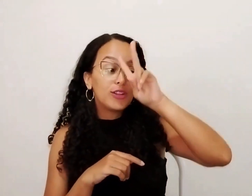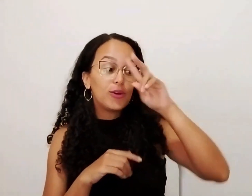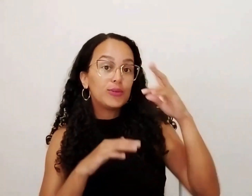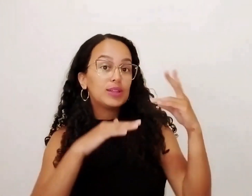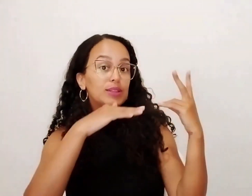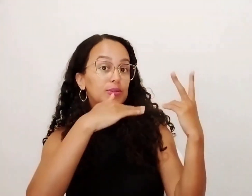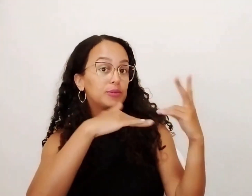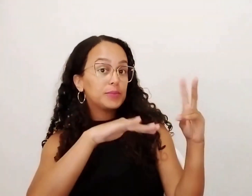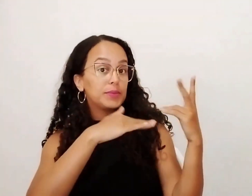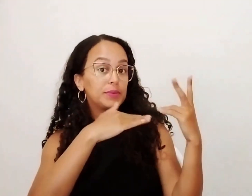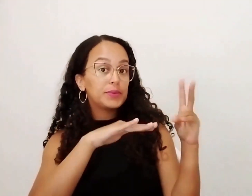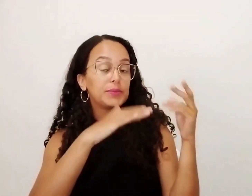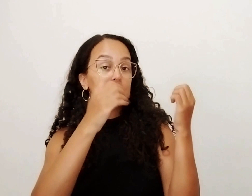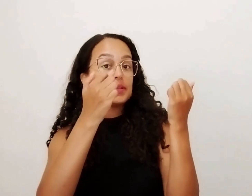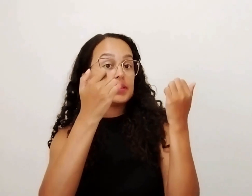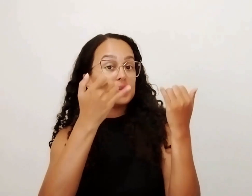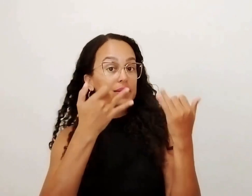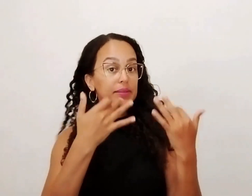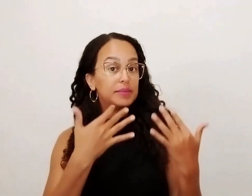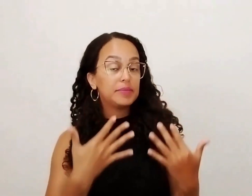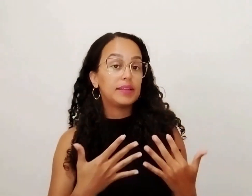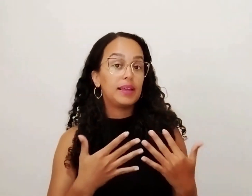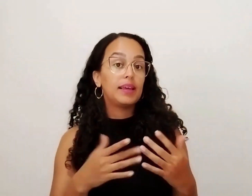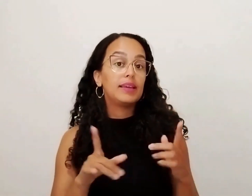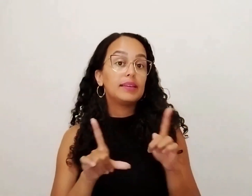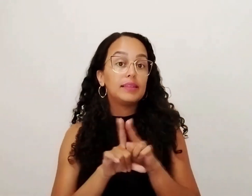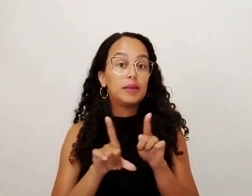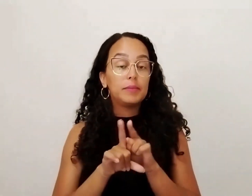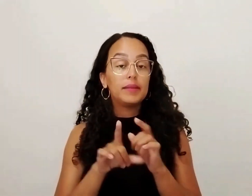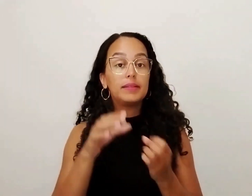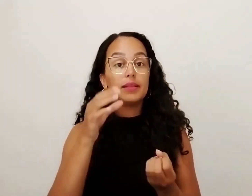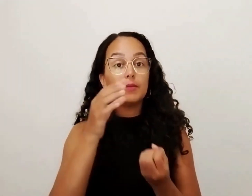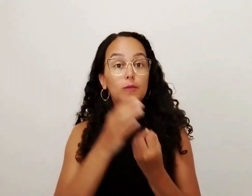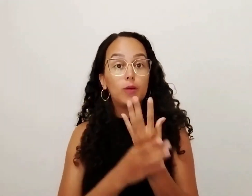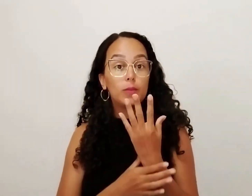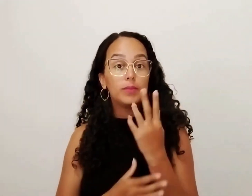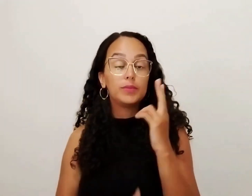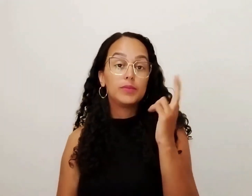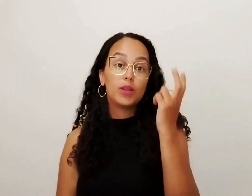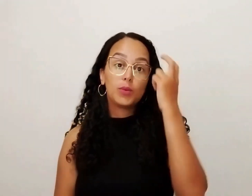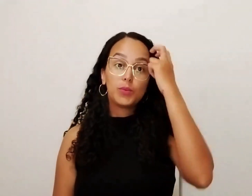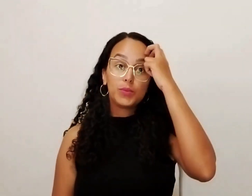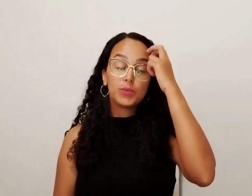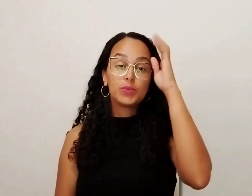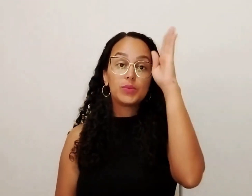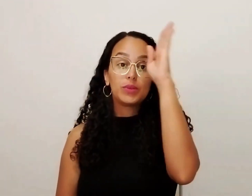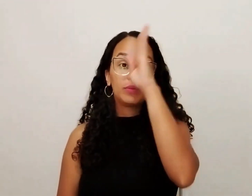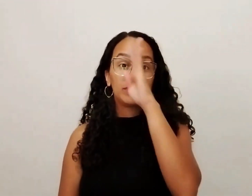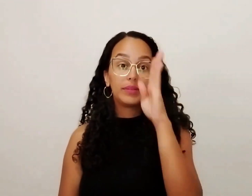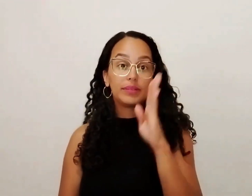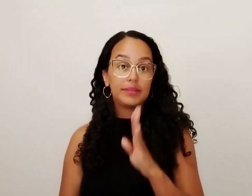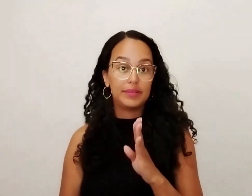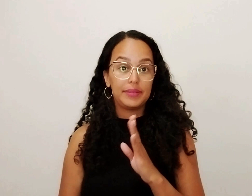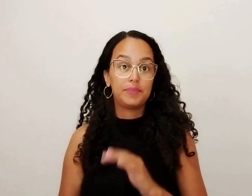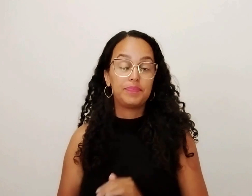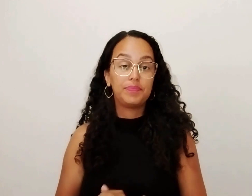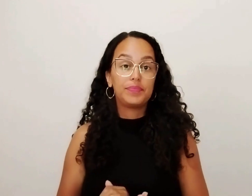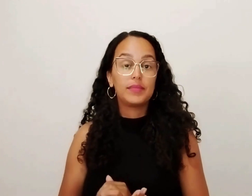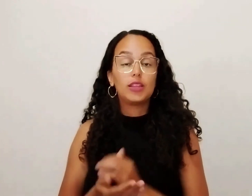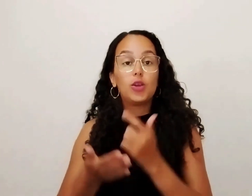Macunaíma é uma obra complexa e todos os seus elementos estão ligados